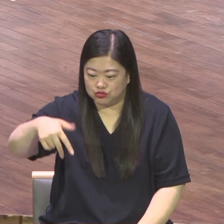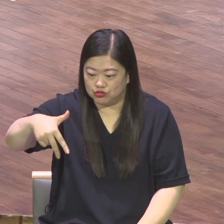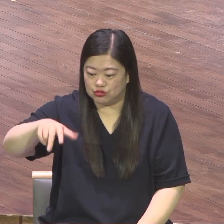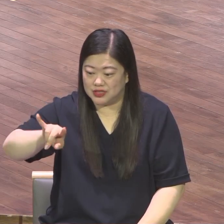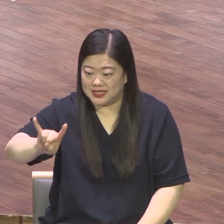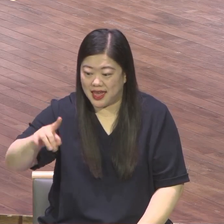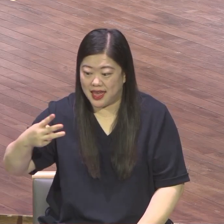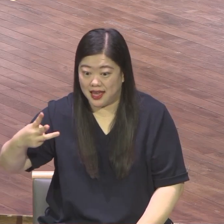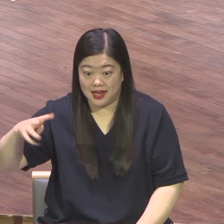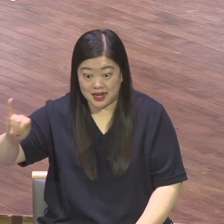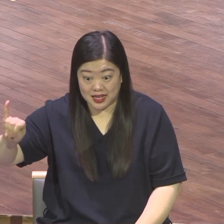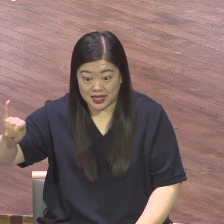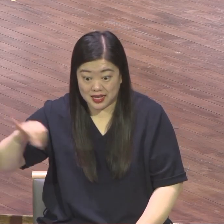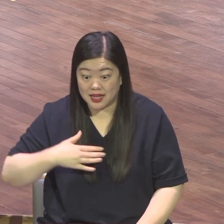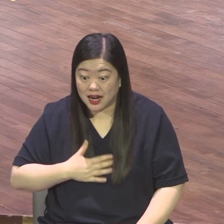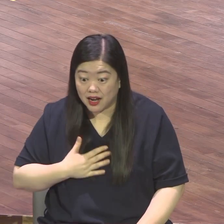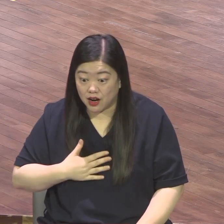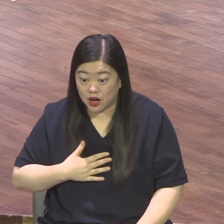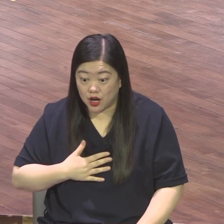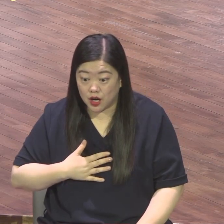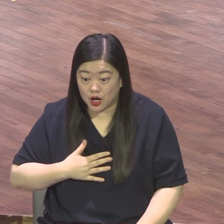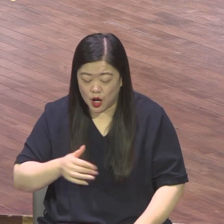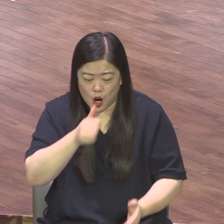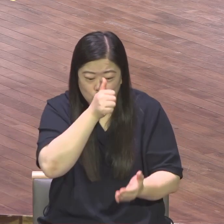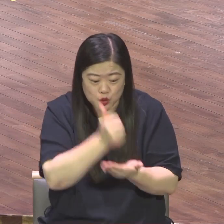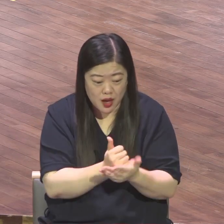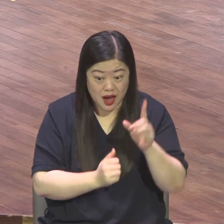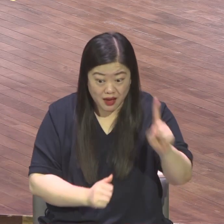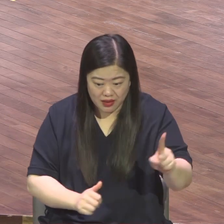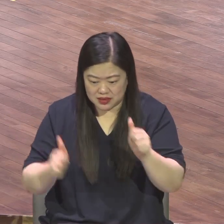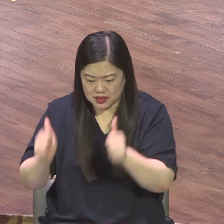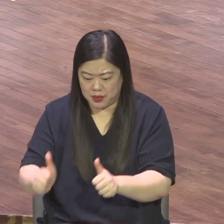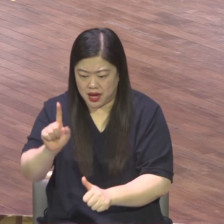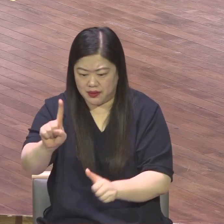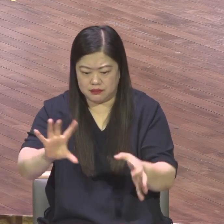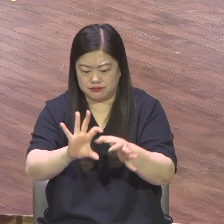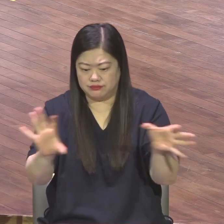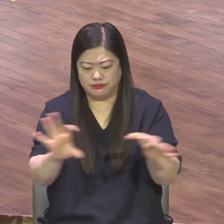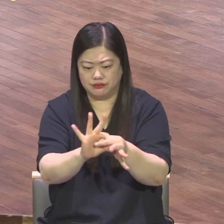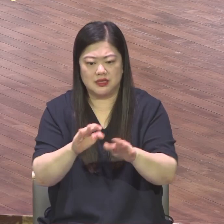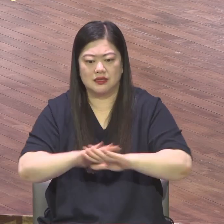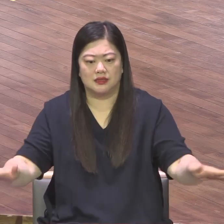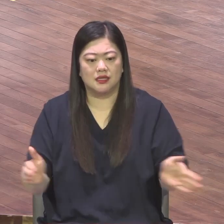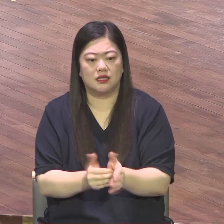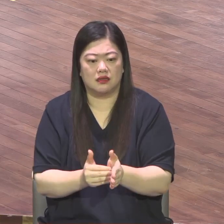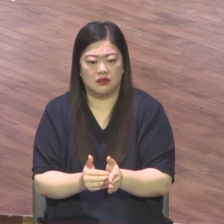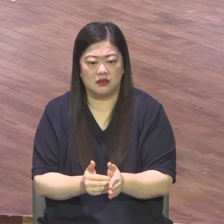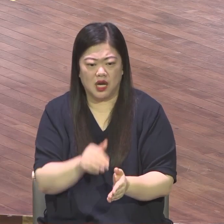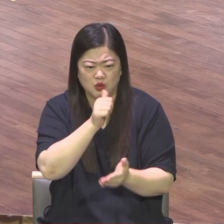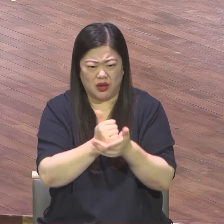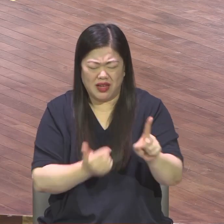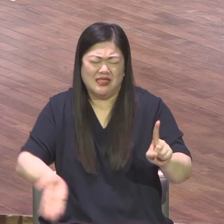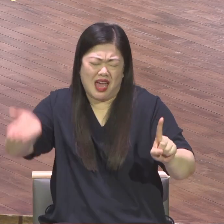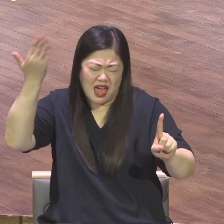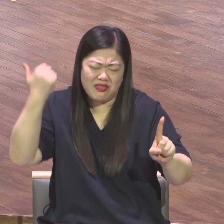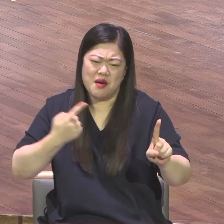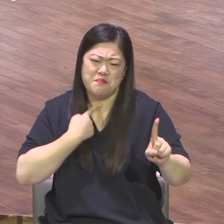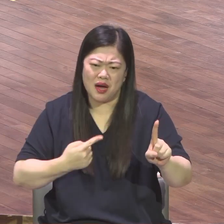소용없어요. 대가를 치렀기 때문에 나의 모든 과거, 현재, 미래 죄의 모든 죄를 그리스도께서 대가를